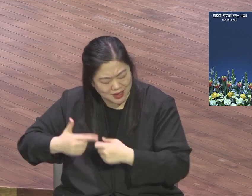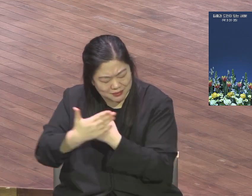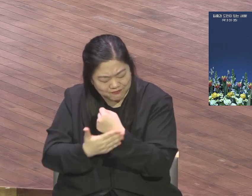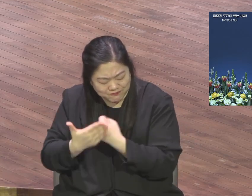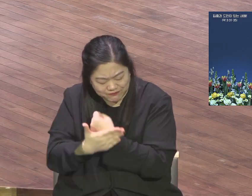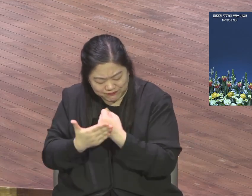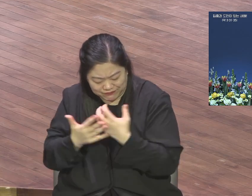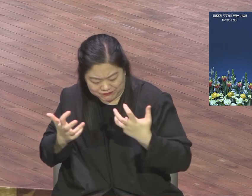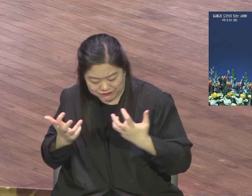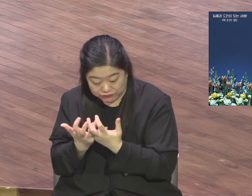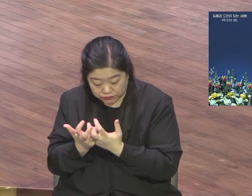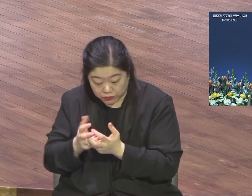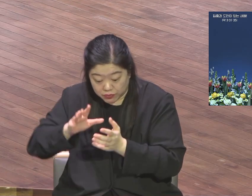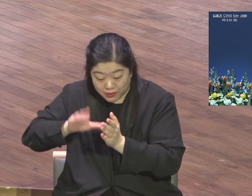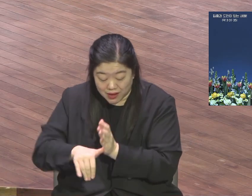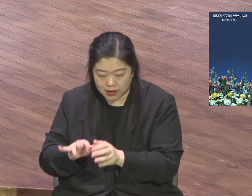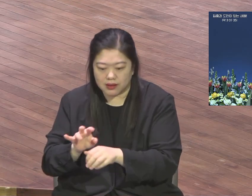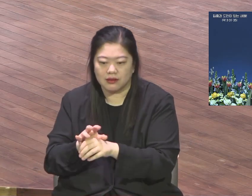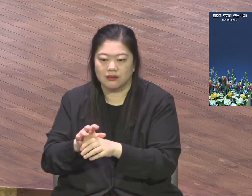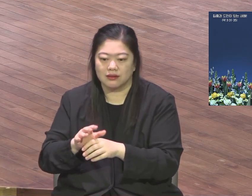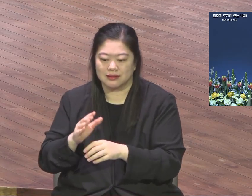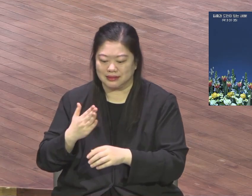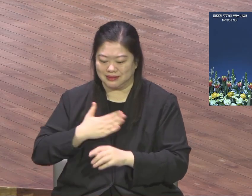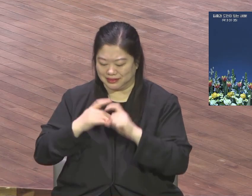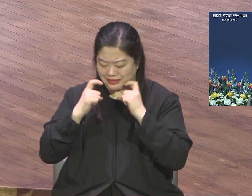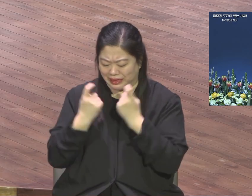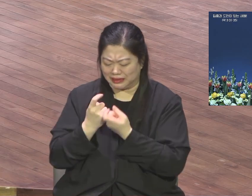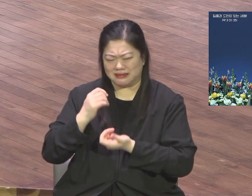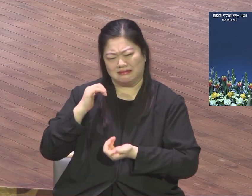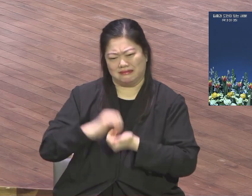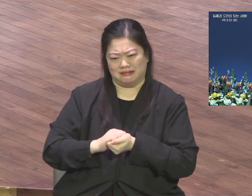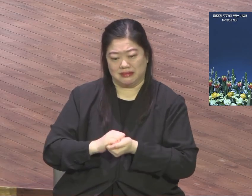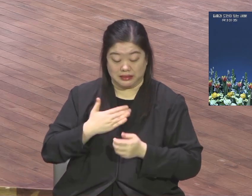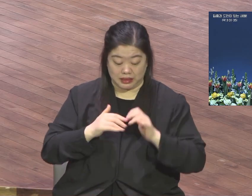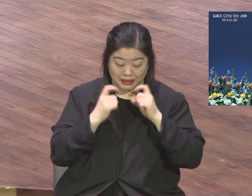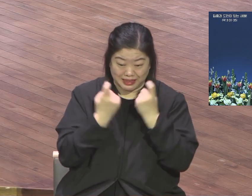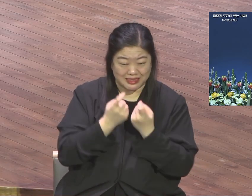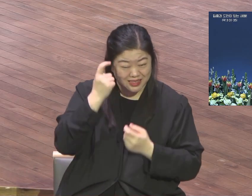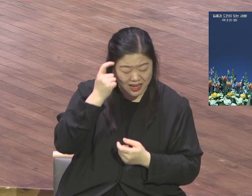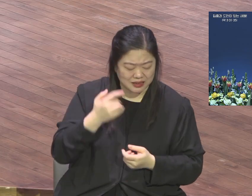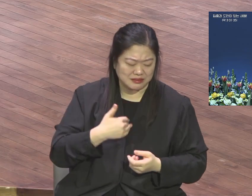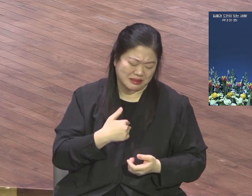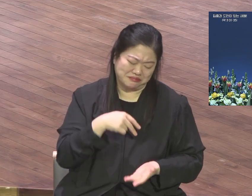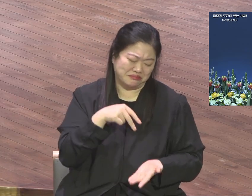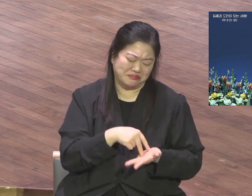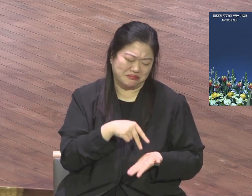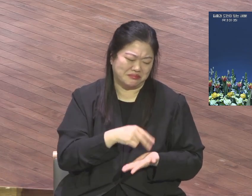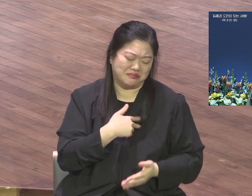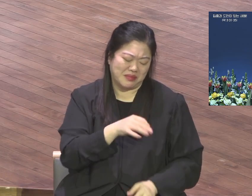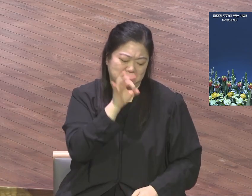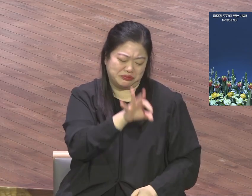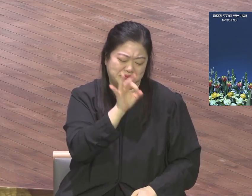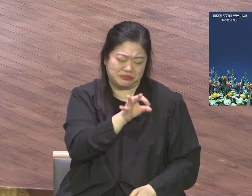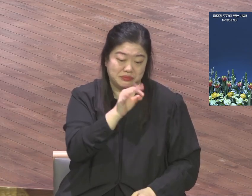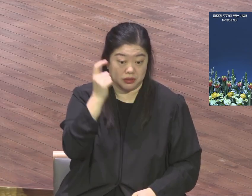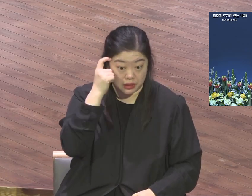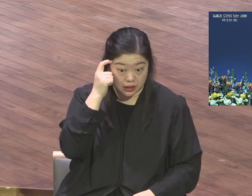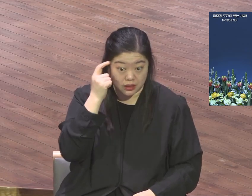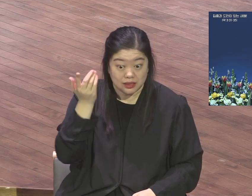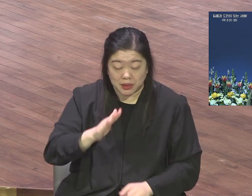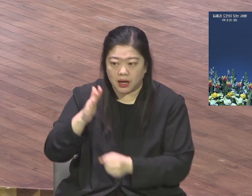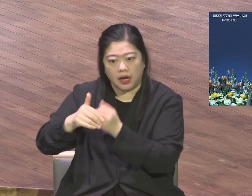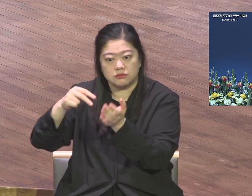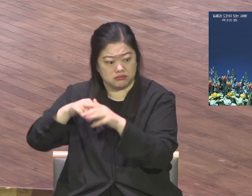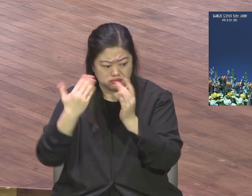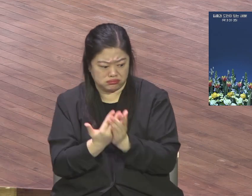때 우리의 수준과 한계를 초월할 수 있어요. 나를 넘어설 수 있어요. 어떻게 말만 됩니까? 말로 안